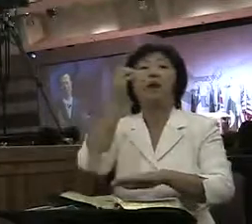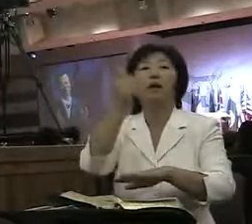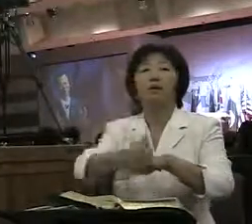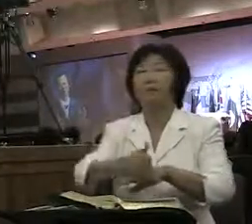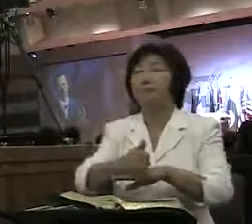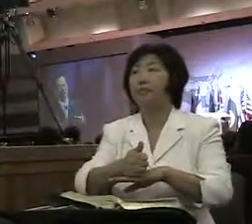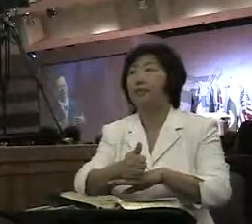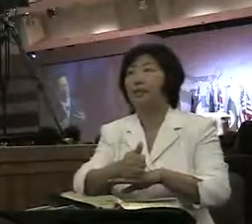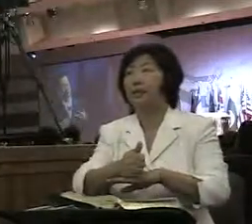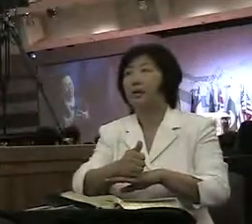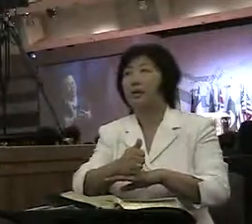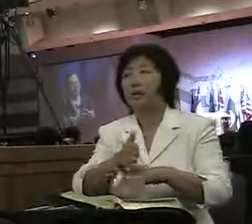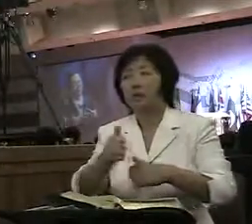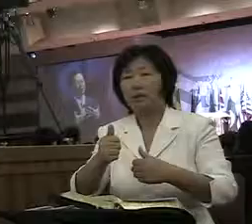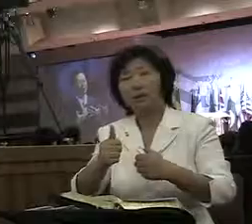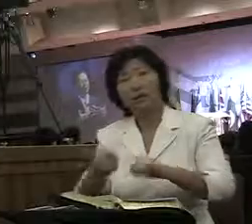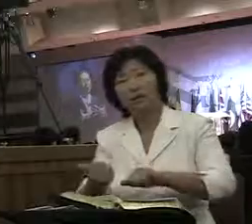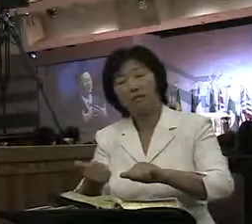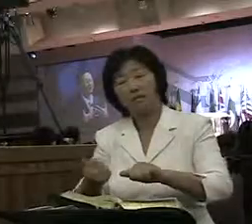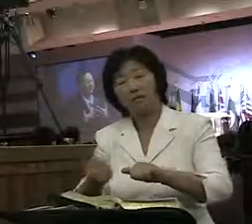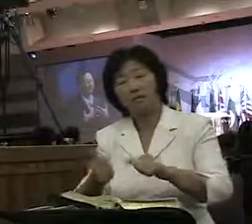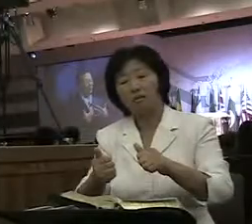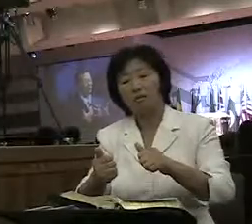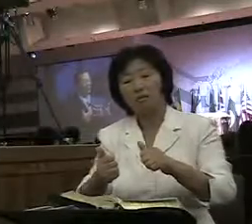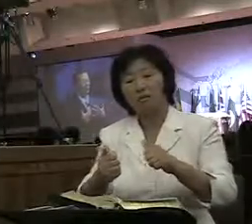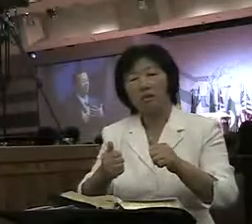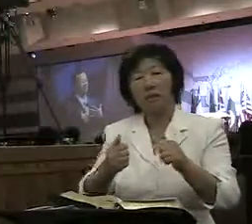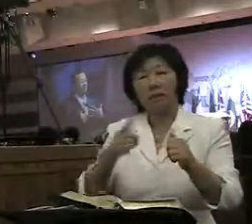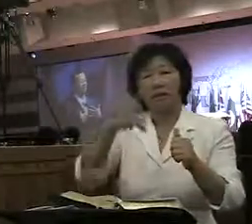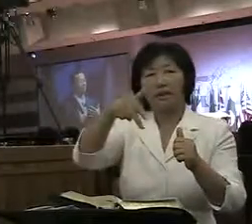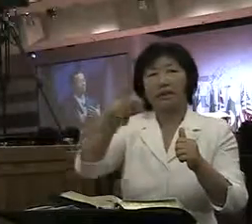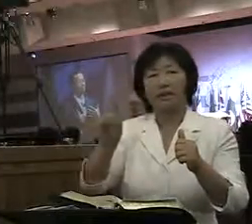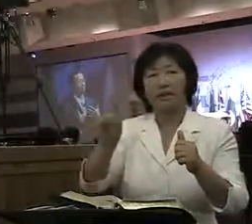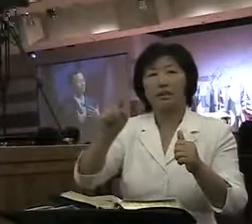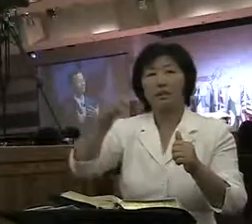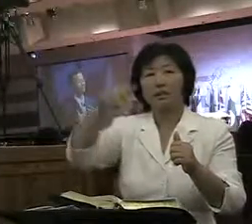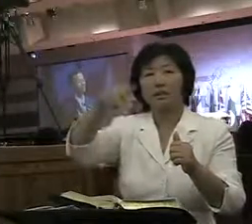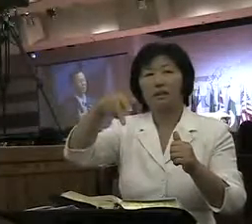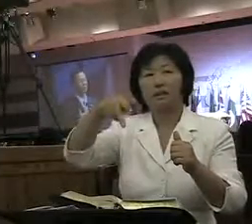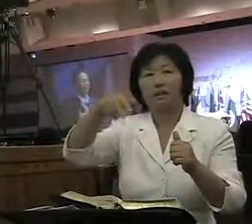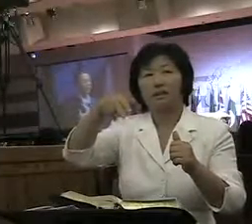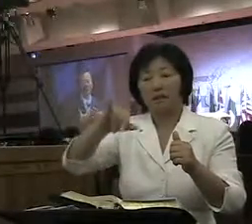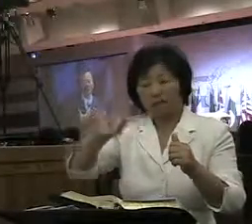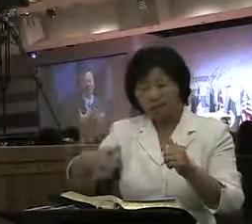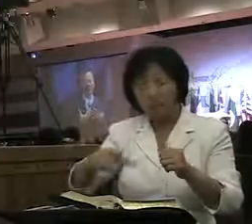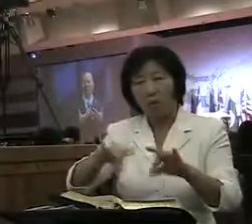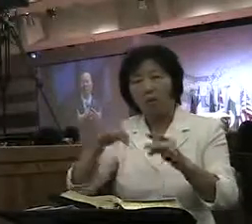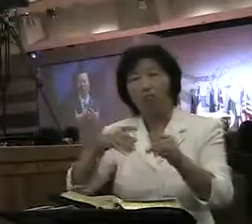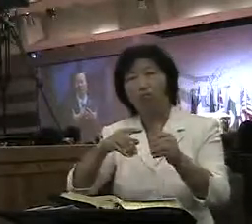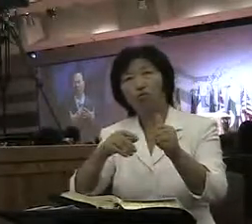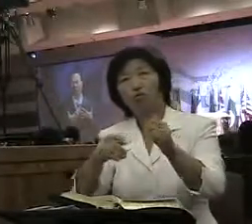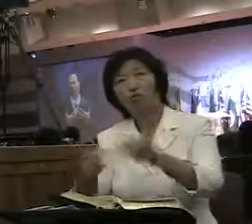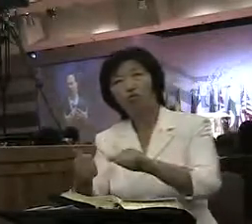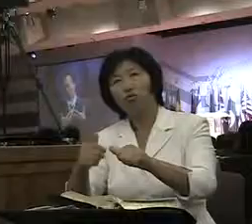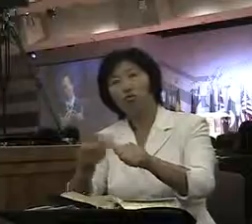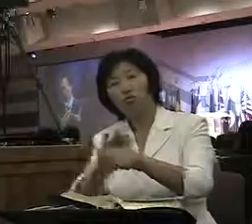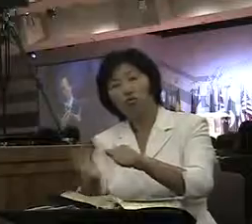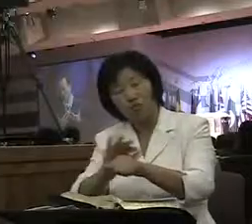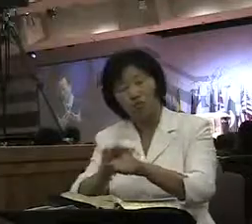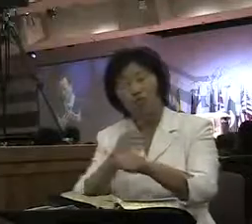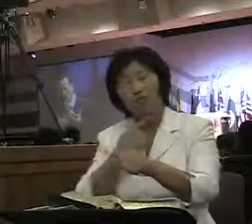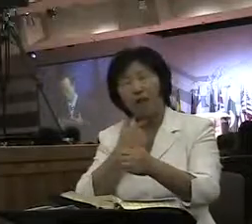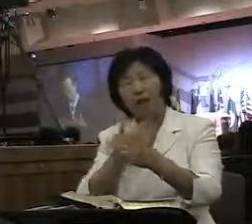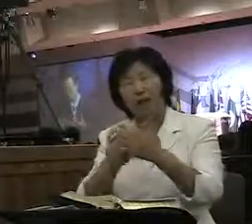자식을 먼저 묻어야 되는 그 아픔을 체험하게 됩니다. 그 후에 더 많은 사역을